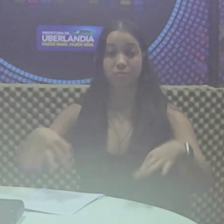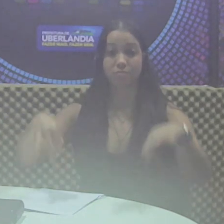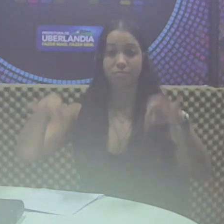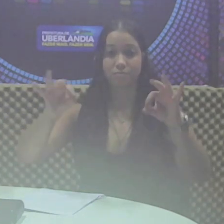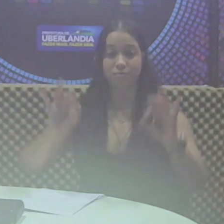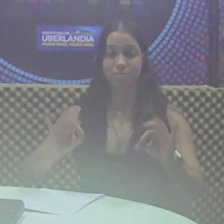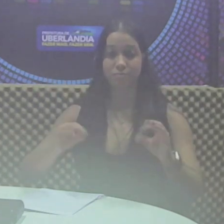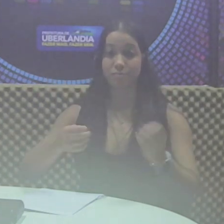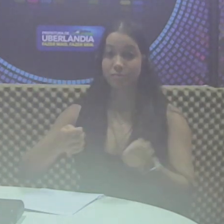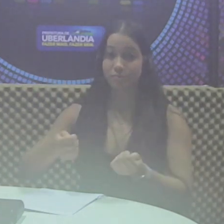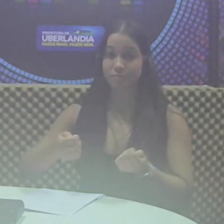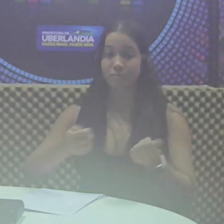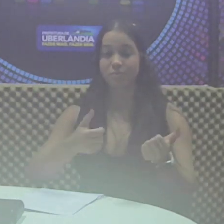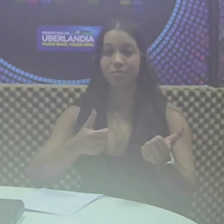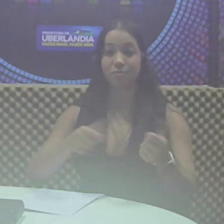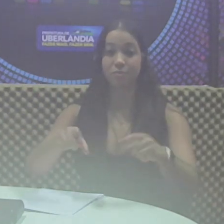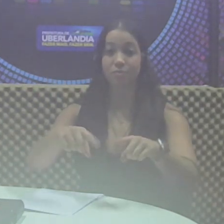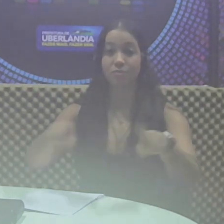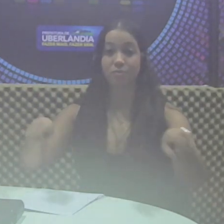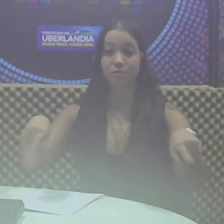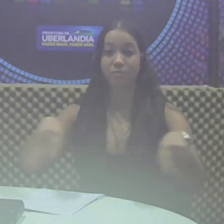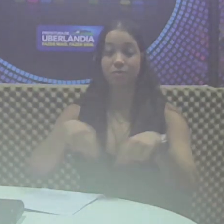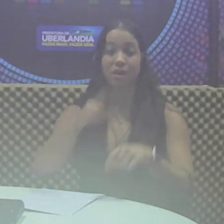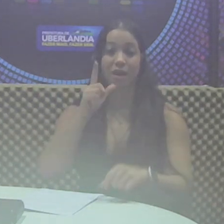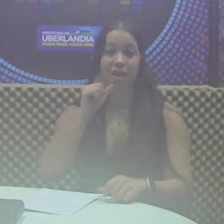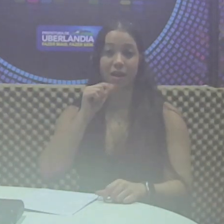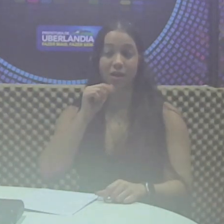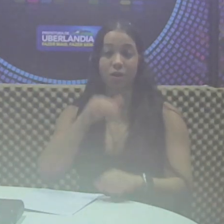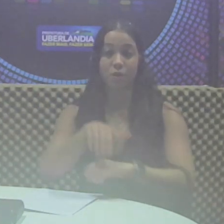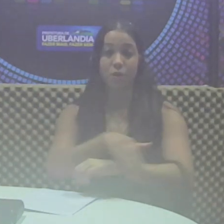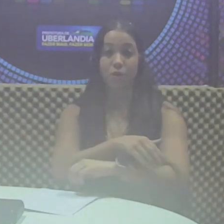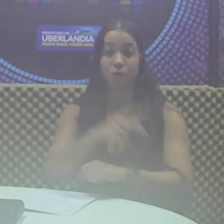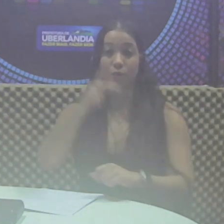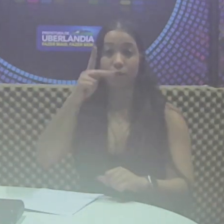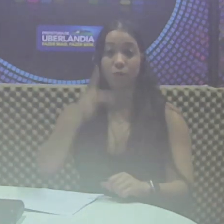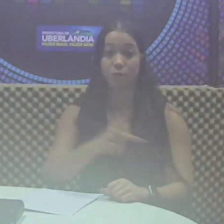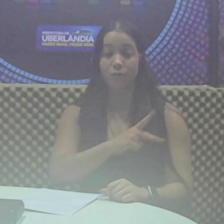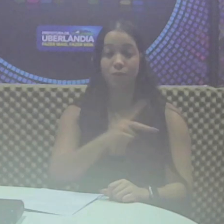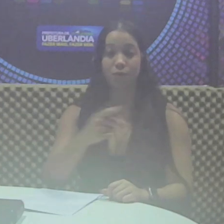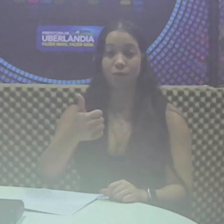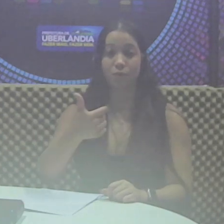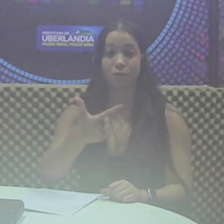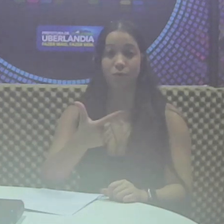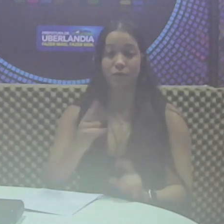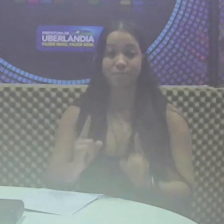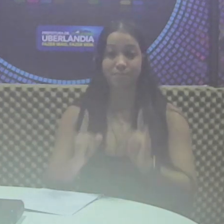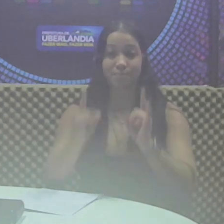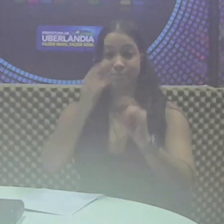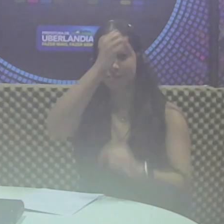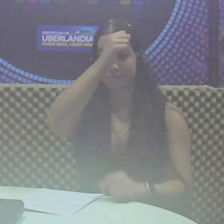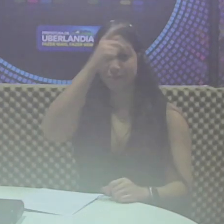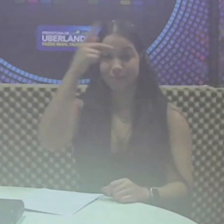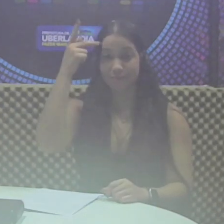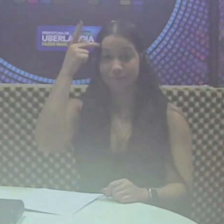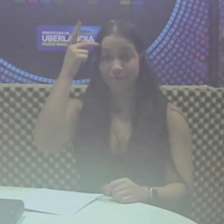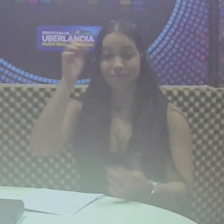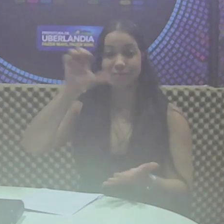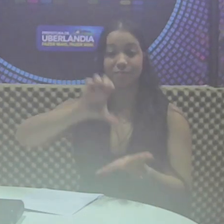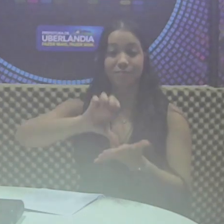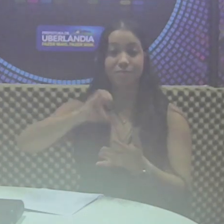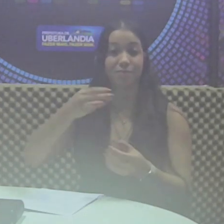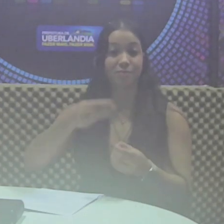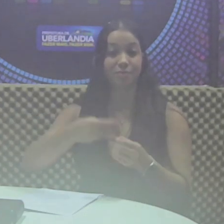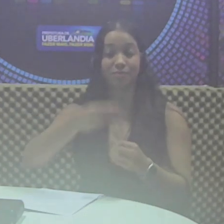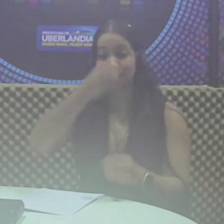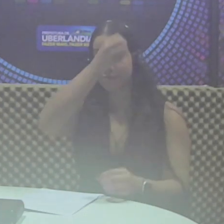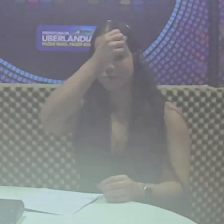doações serão recebidas na Quadra Lagoinha, localizada na Rua Pio 12, na Prefeitura de Uberlândia e no Centro Municipal de Cultura